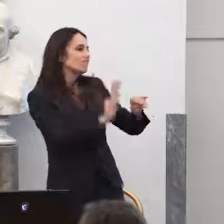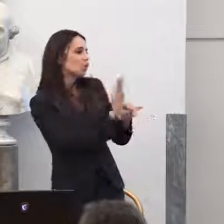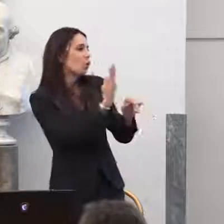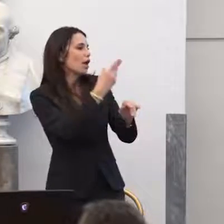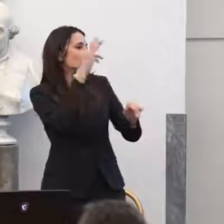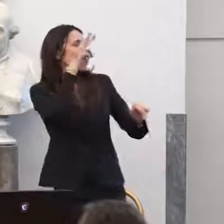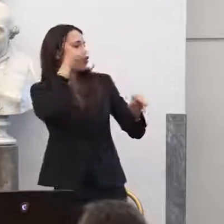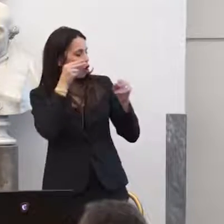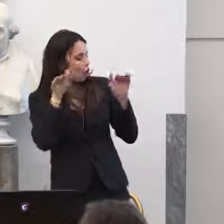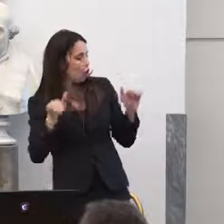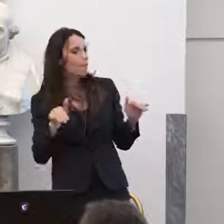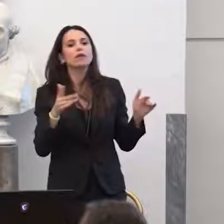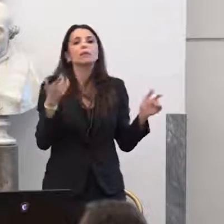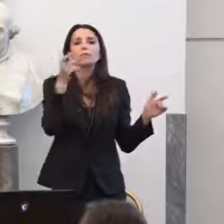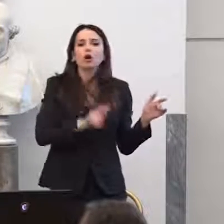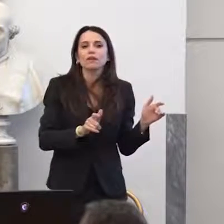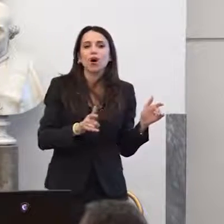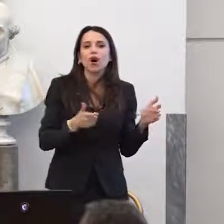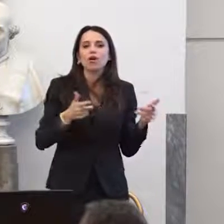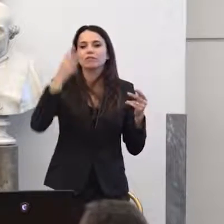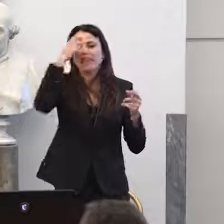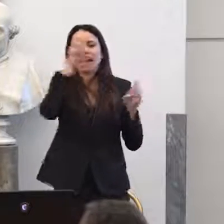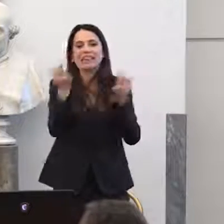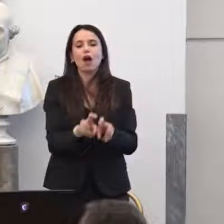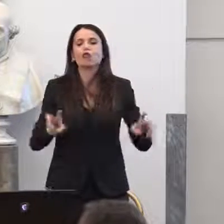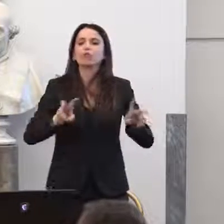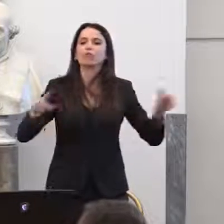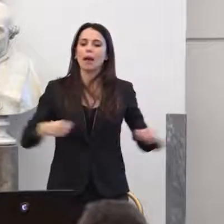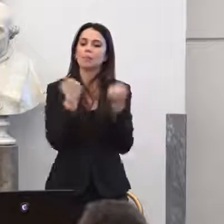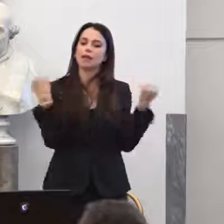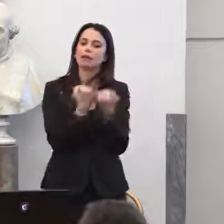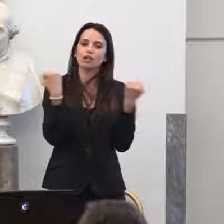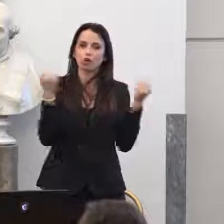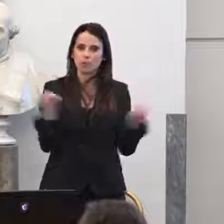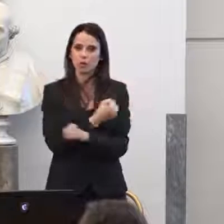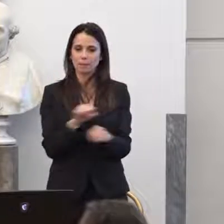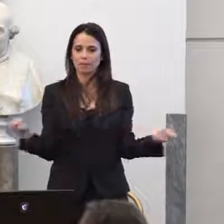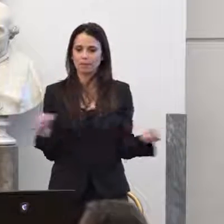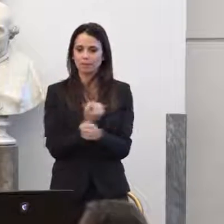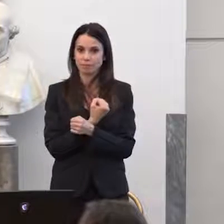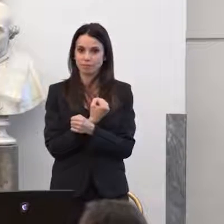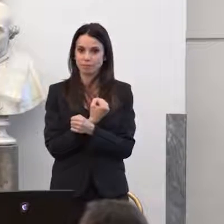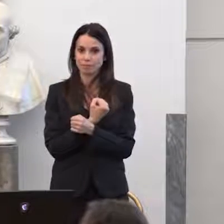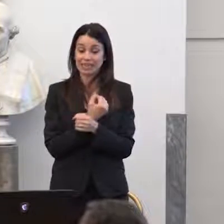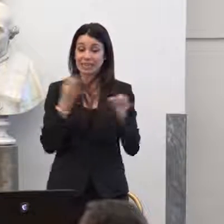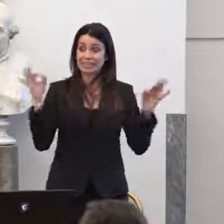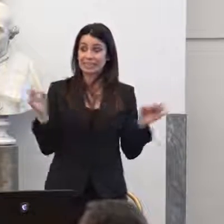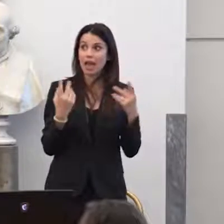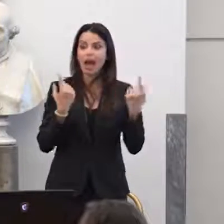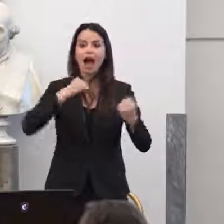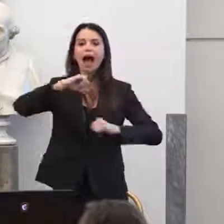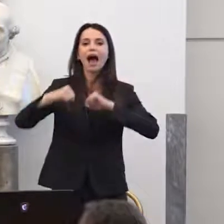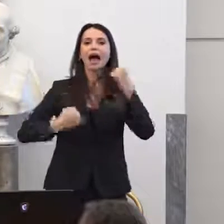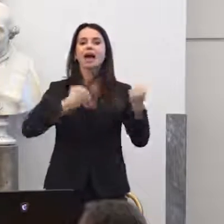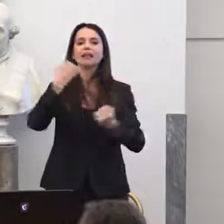altrimenti non posso andare in neuroriabilitazione. Perché quello che succede è che questa attività diversa dalla neuroriabilitazione, il cosiddetto